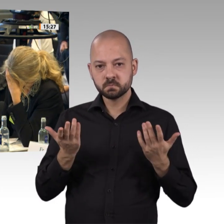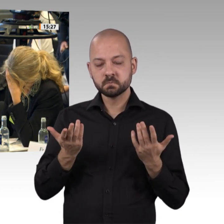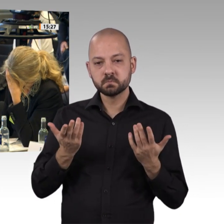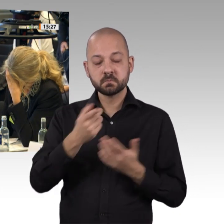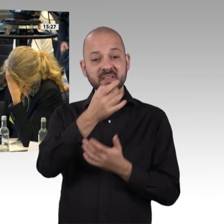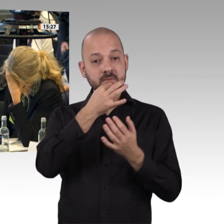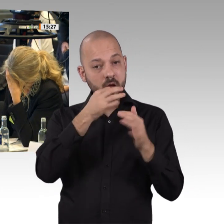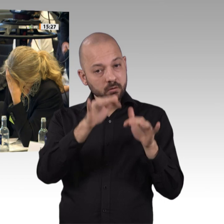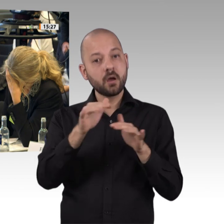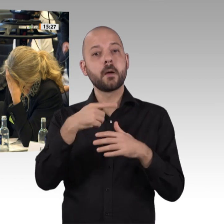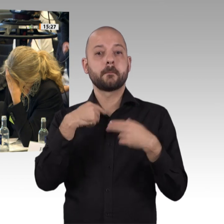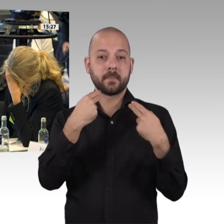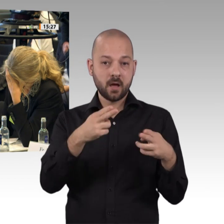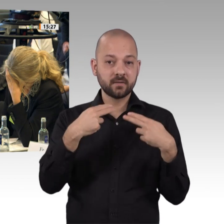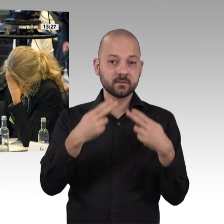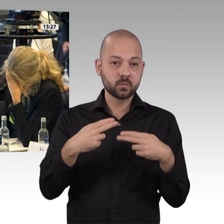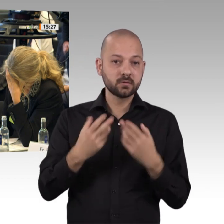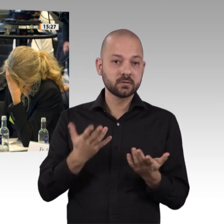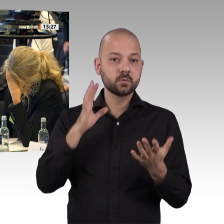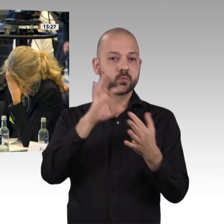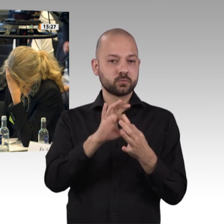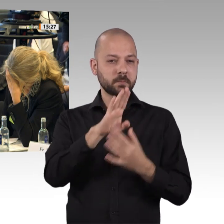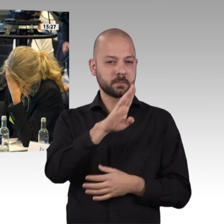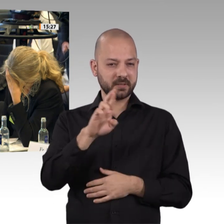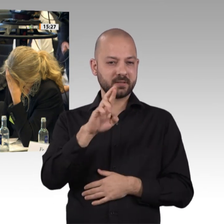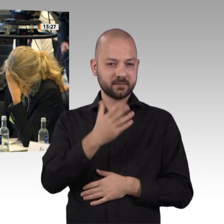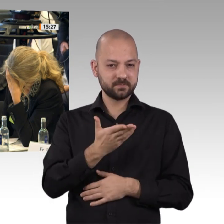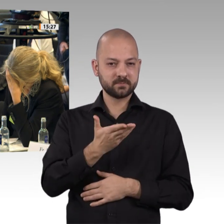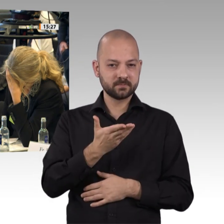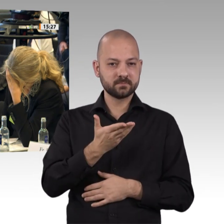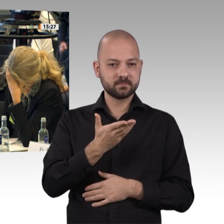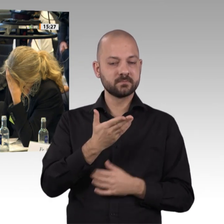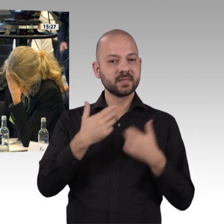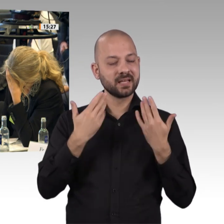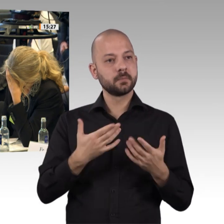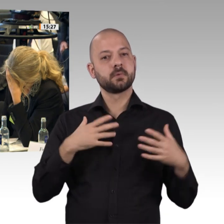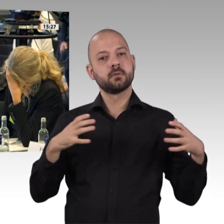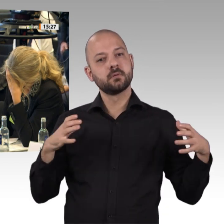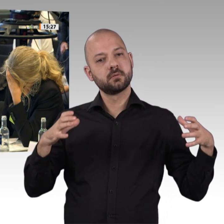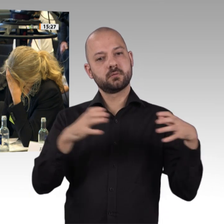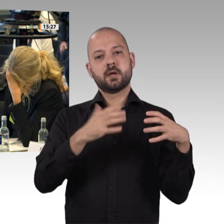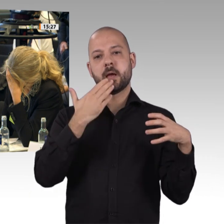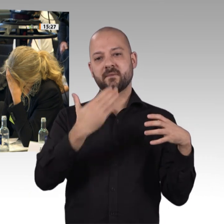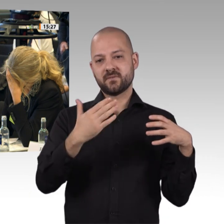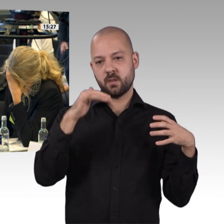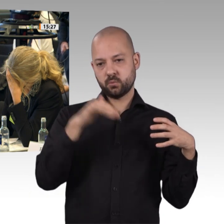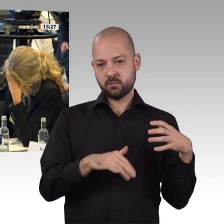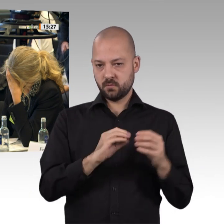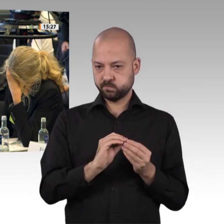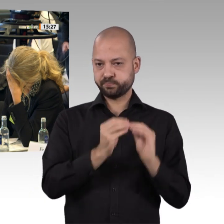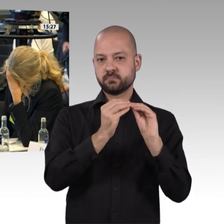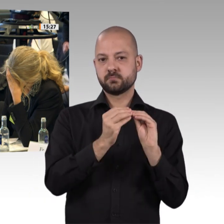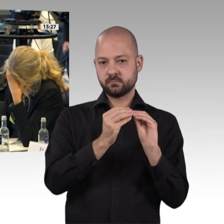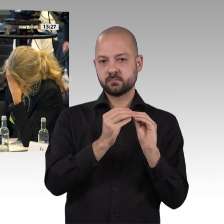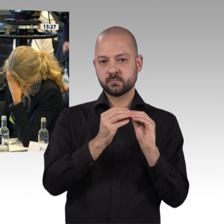Modellprojekt gefahren haben, die beste Erfahrung damit gemacht, dass wir eine entsprechende Vereinbarung auf Ebene der jeweiligen, also auf